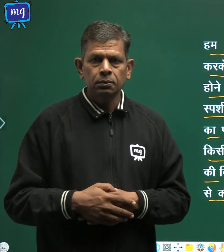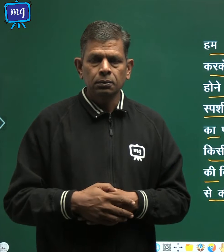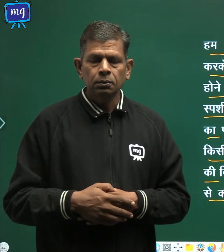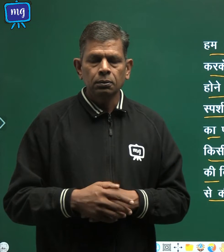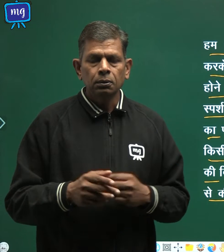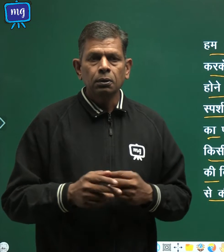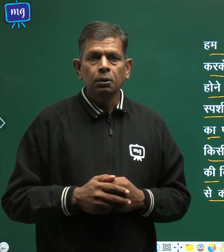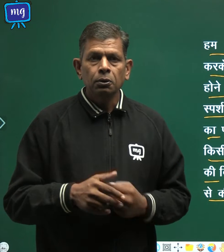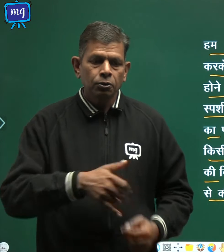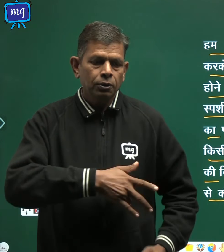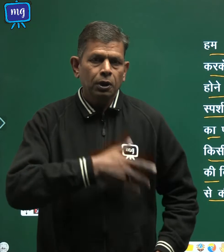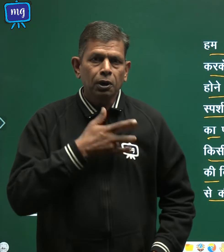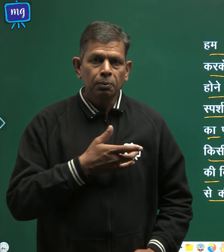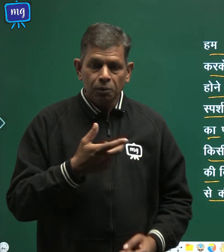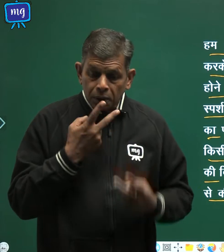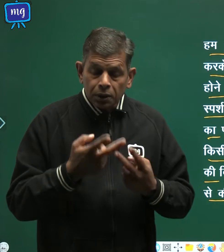अनुभव करते हैं ना